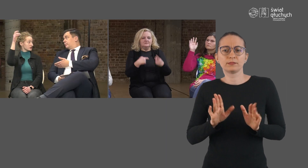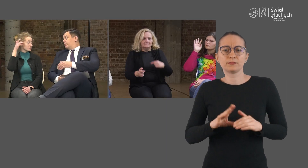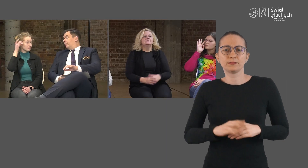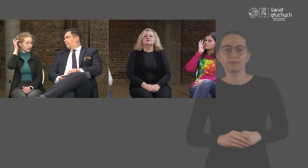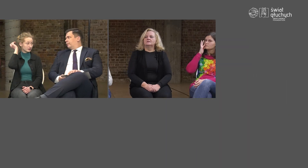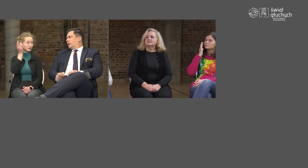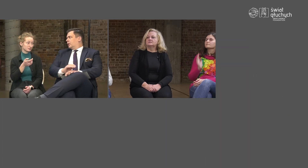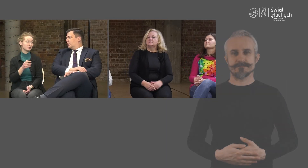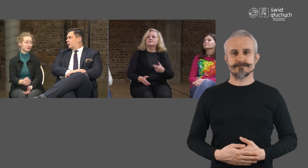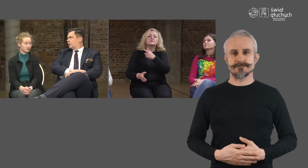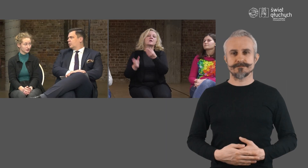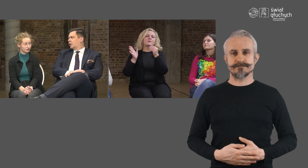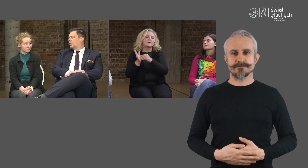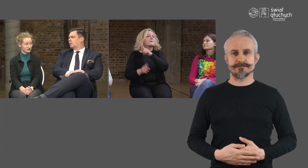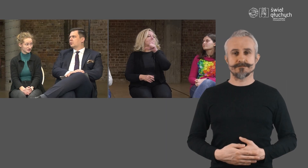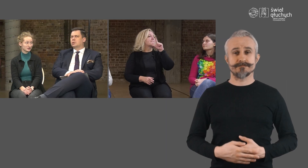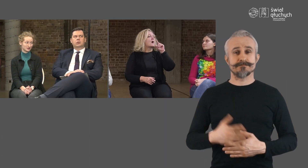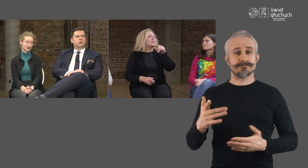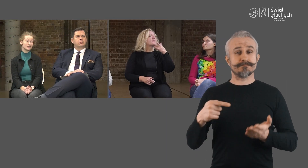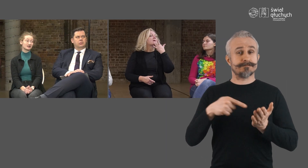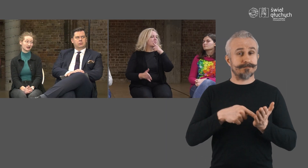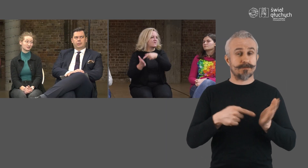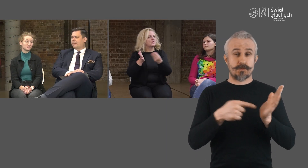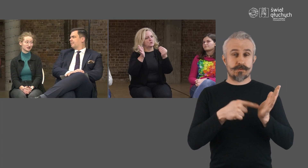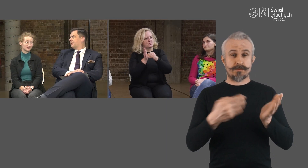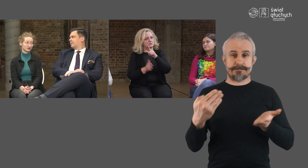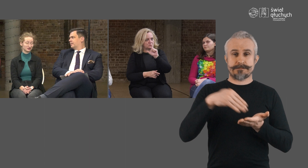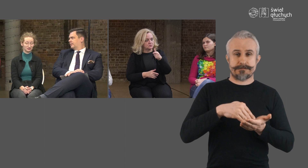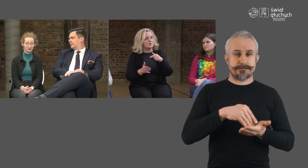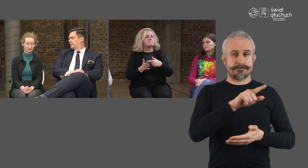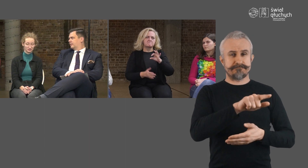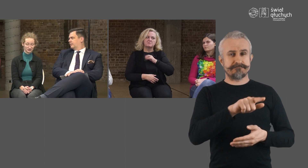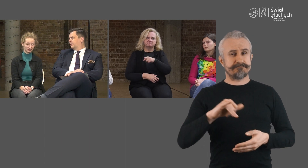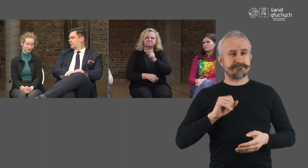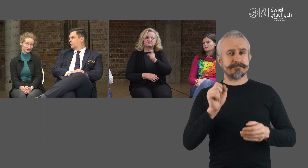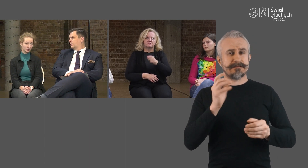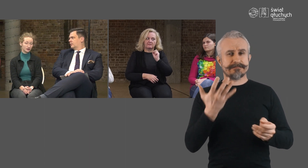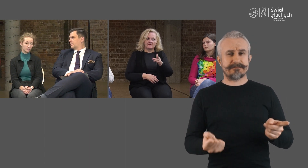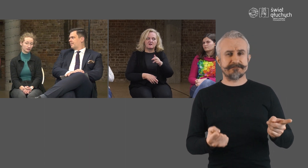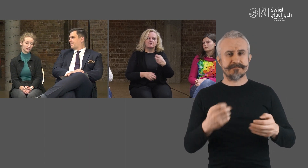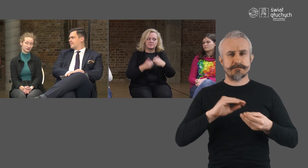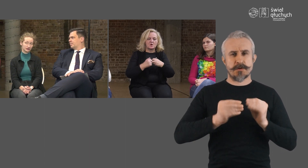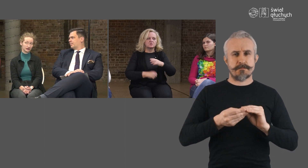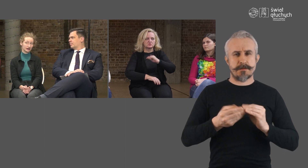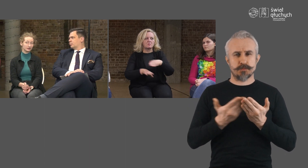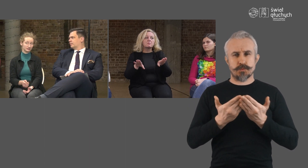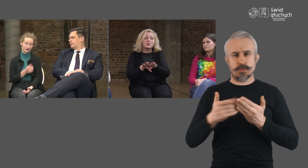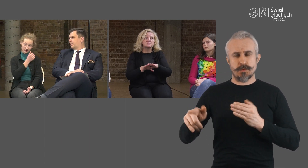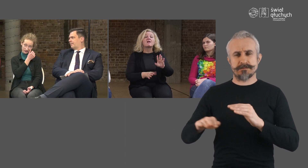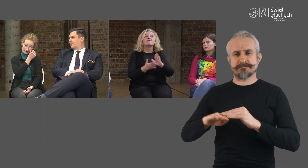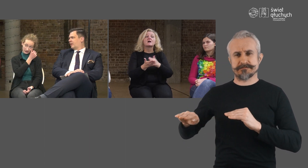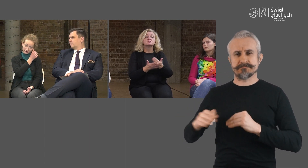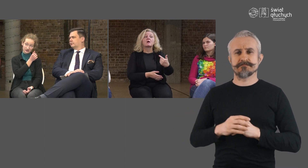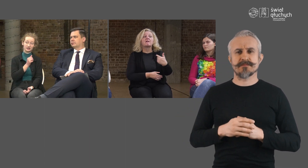Jeśli mogę się jeszcze odwołać do tego, co Paulina mówiła o tym walczeniu o siebie. Tak, moim zdaniem to jest ogromny problem w podstawówce, bo na przykład ja i